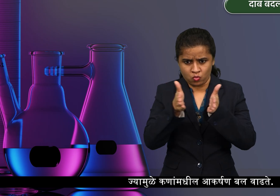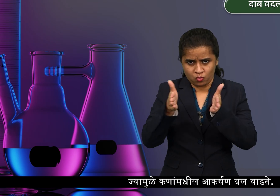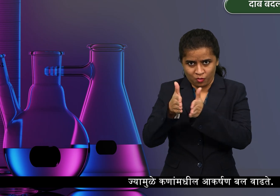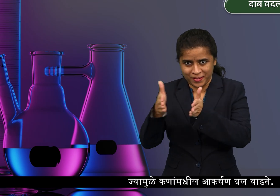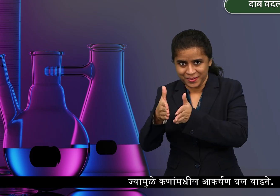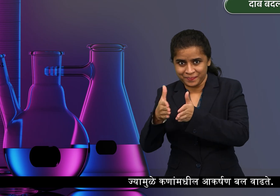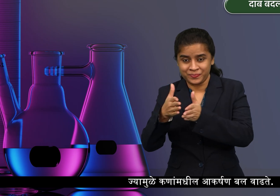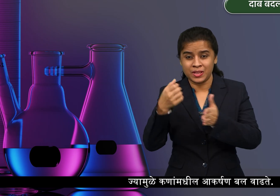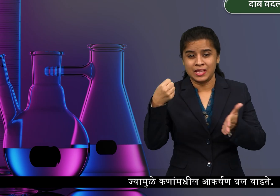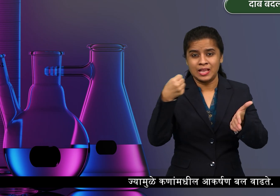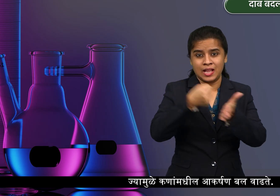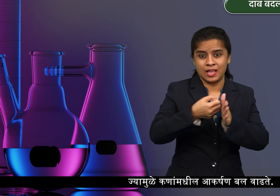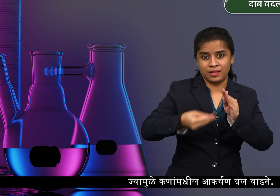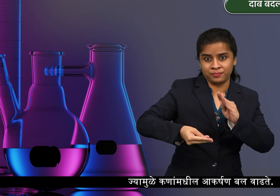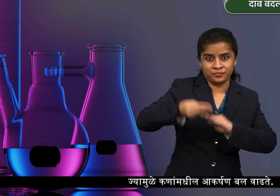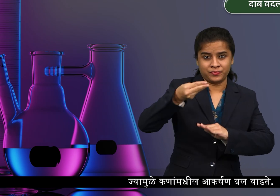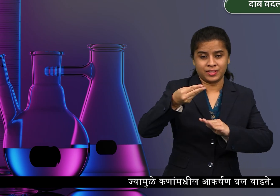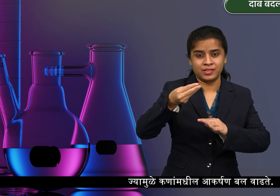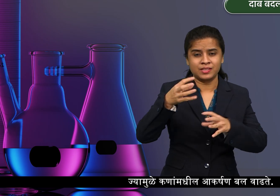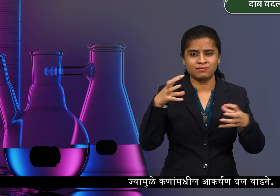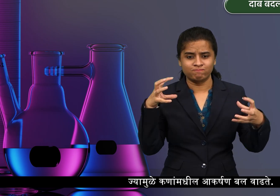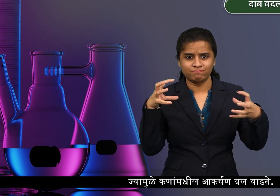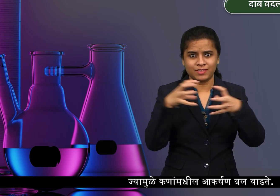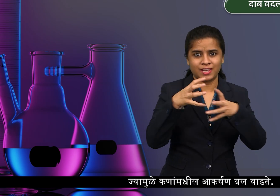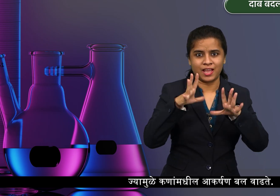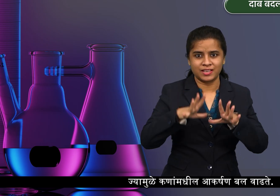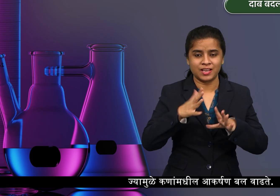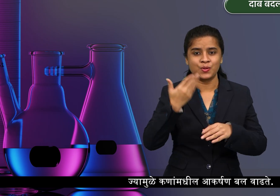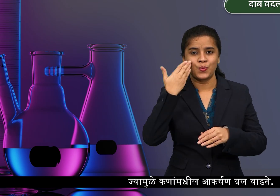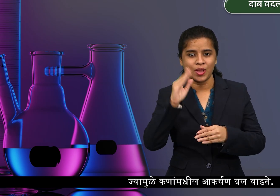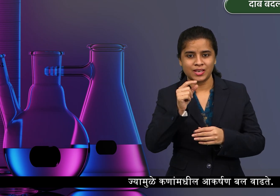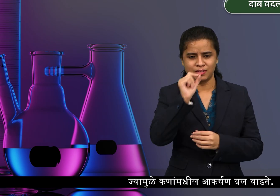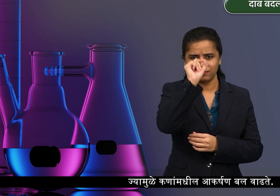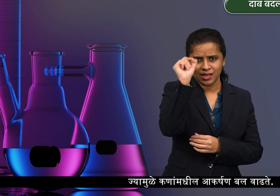ज्यामुळे कणांमधील आकर्षण बल वाढते.